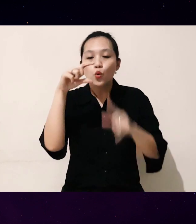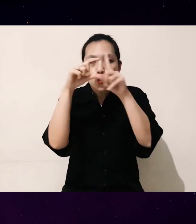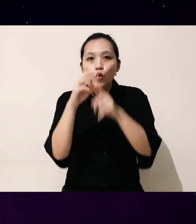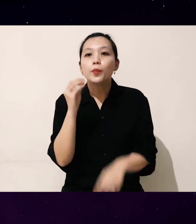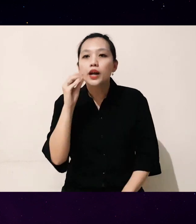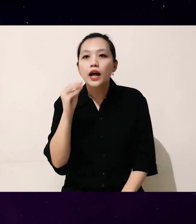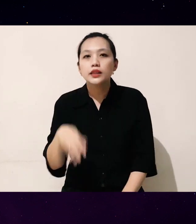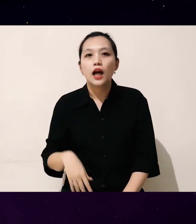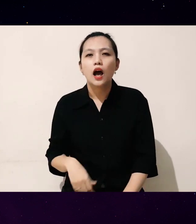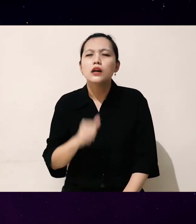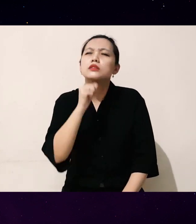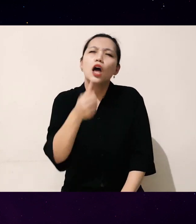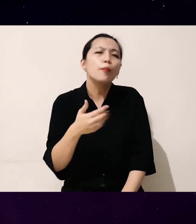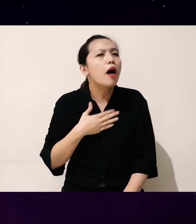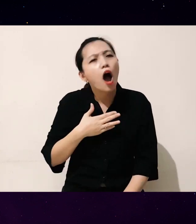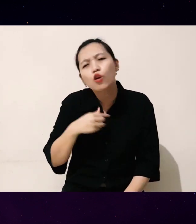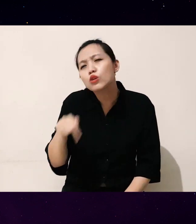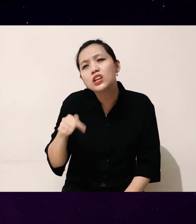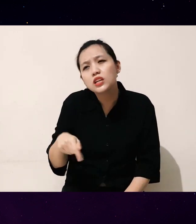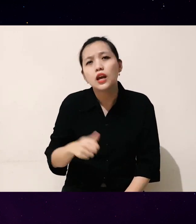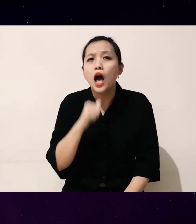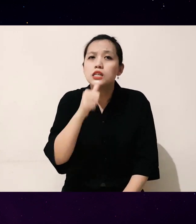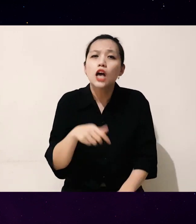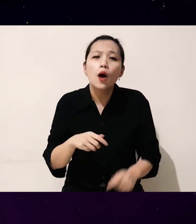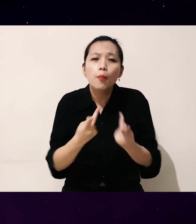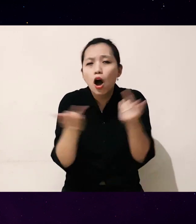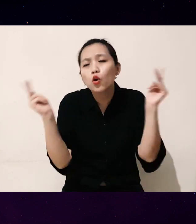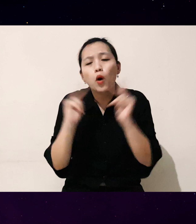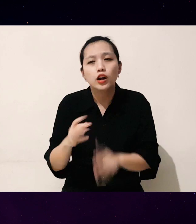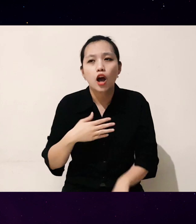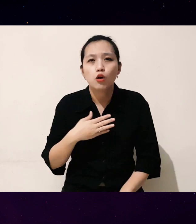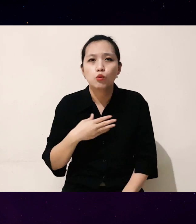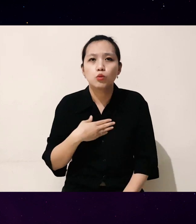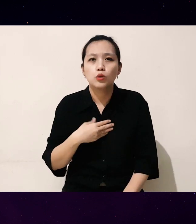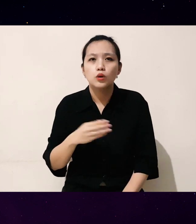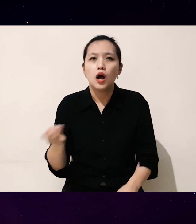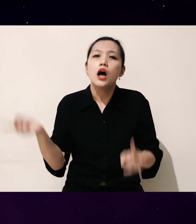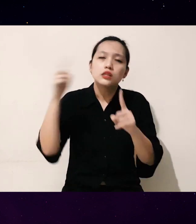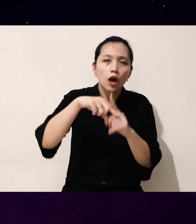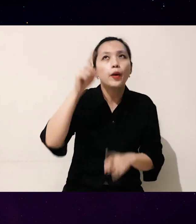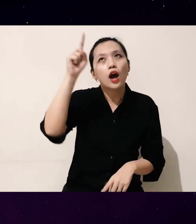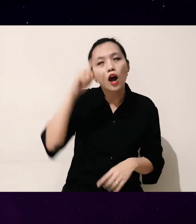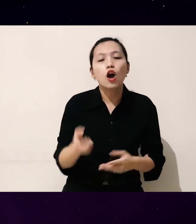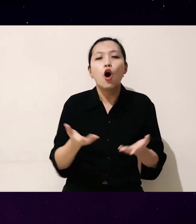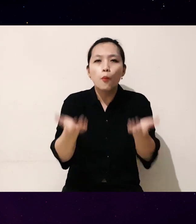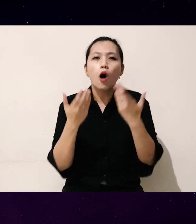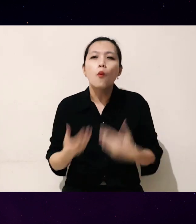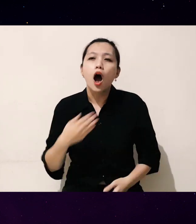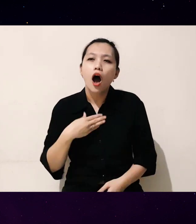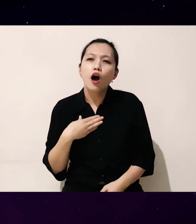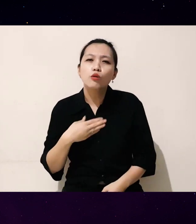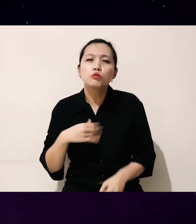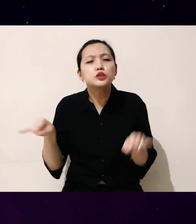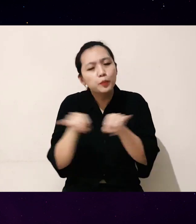berkata, "Siapakah aku ini ya Tuhan Allah? Dan siapakah keluargaku sehingga Engkau membawa aku